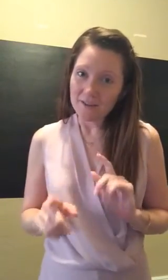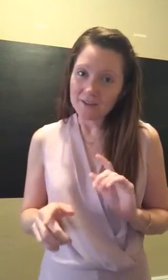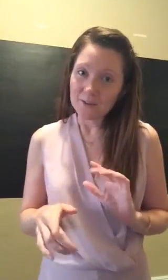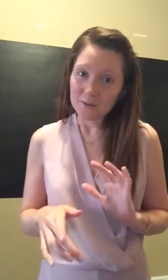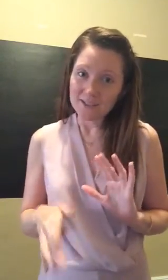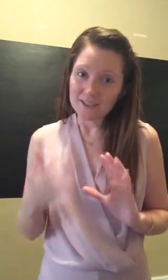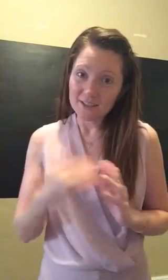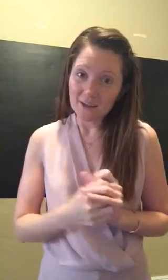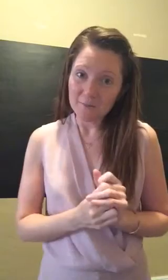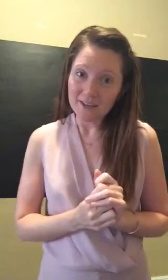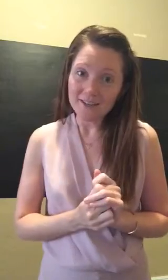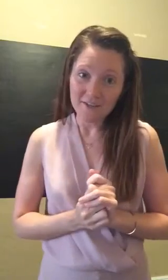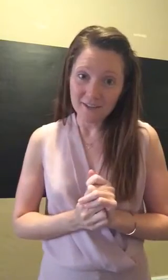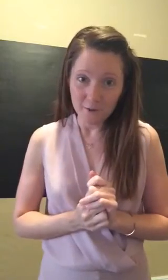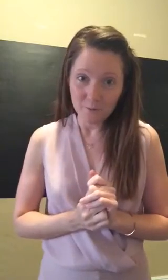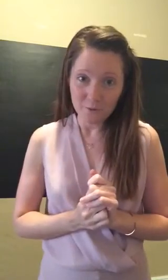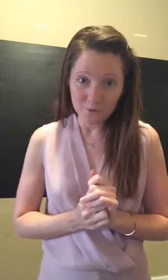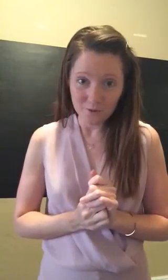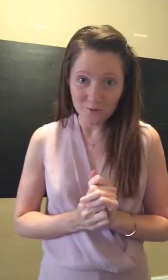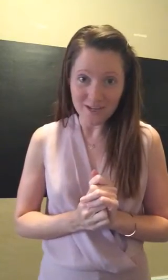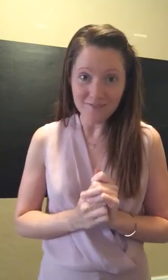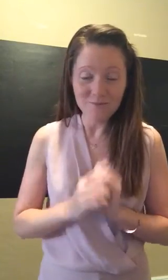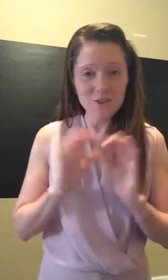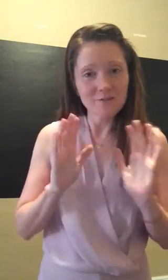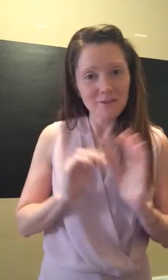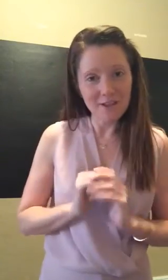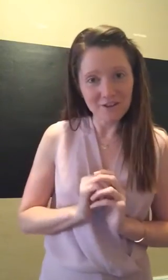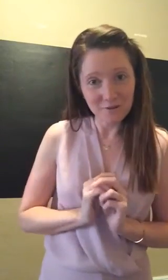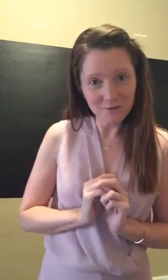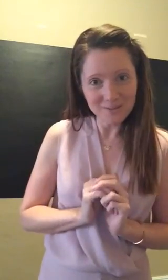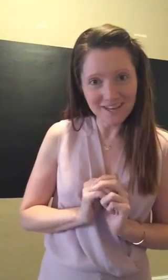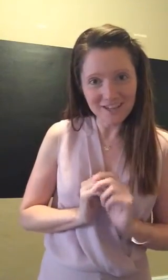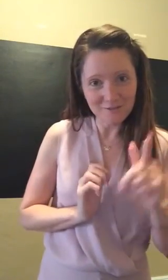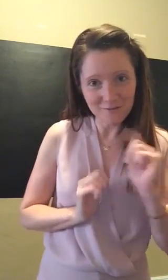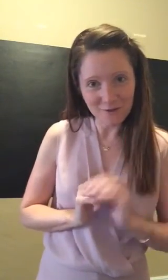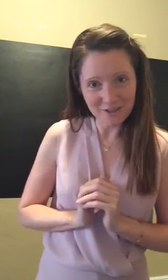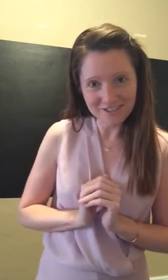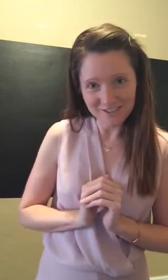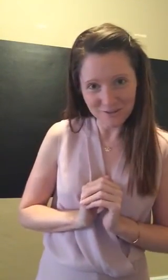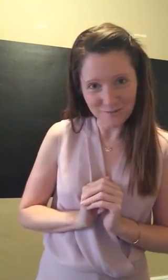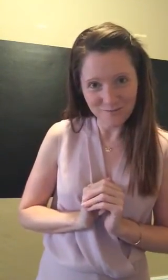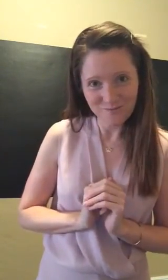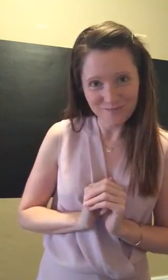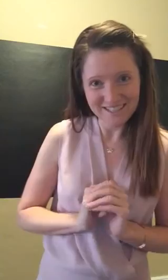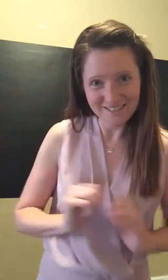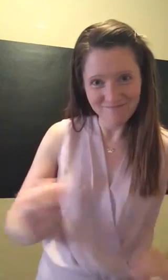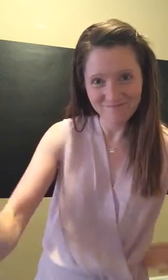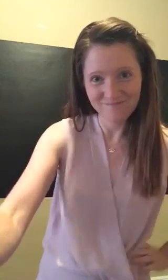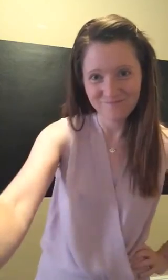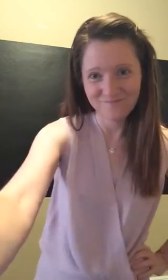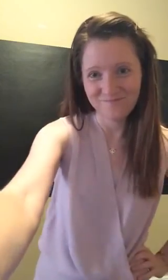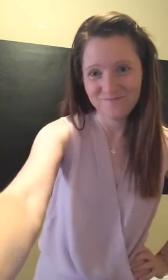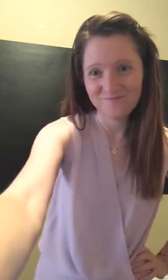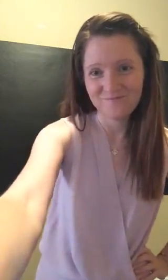So, ça se termine, notre vidéo pour aujourd'hui. Je vais faire une autre et je vais voir tantôt. Merci. Merci.